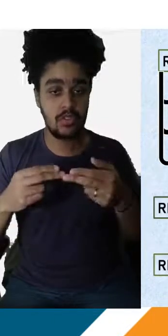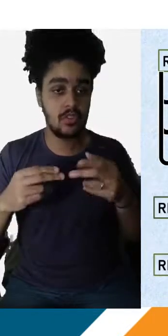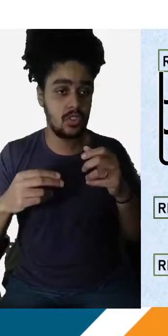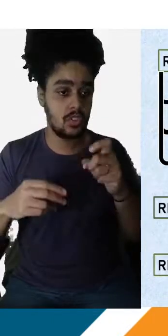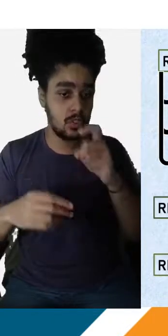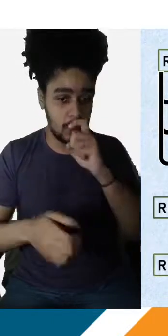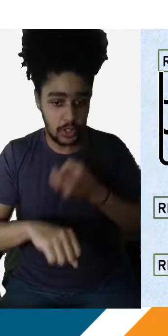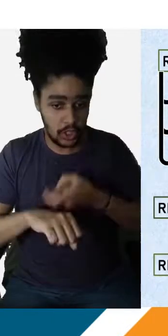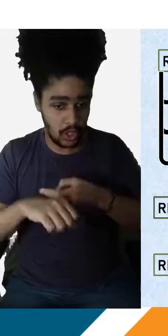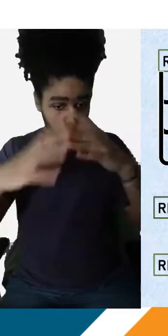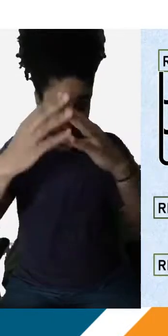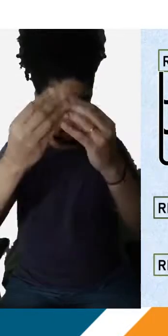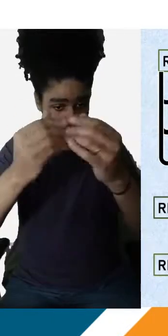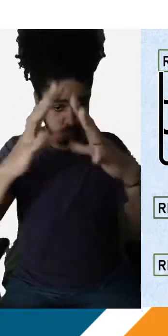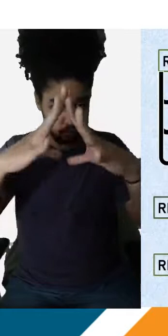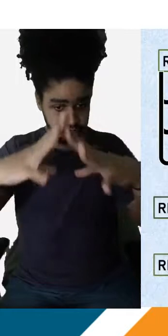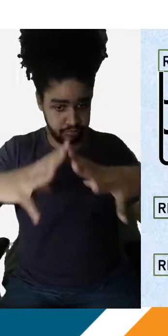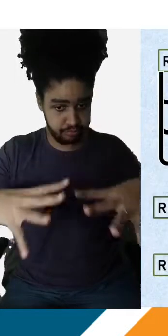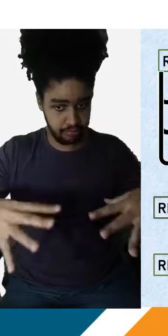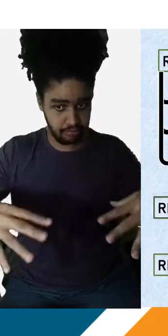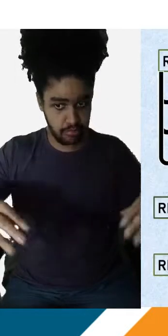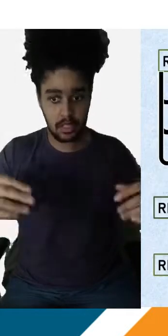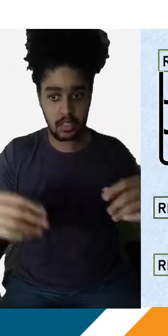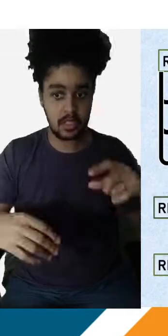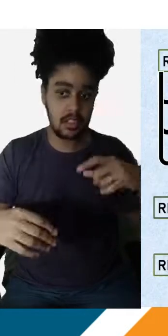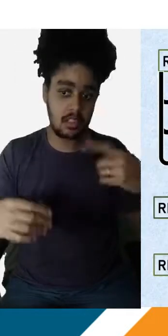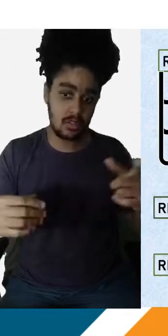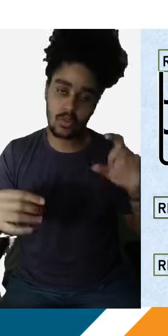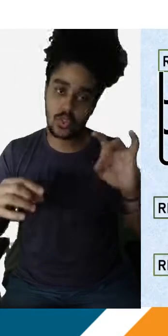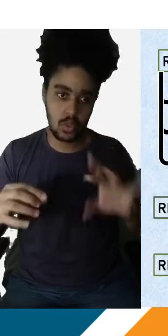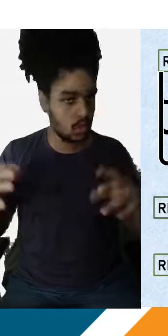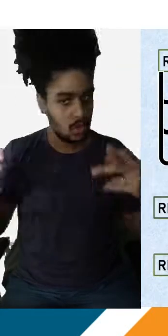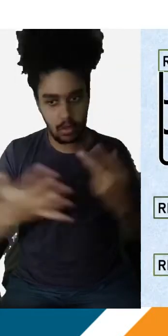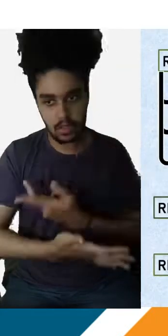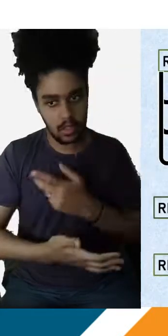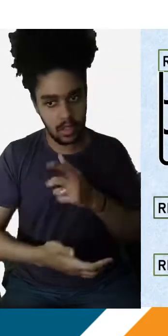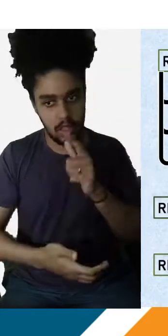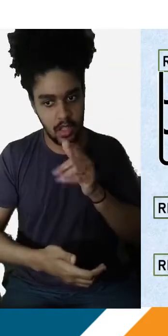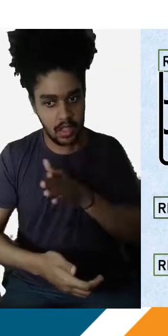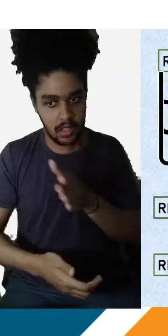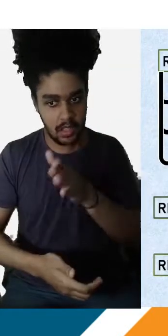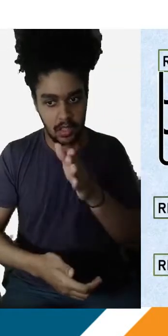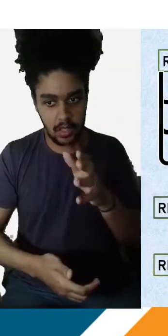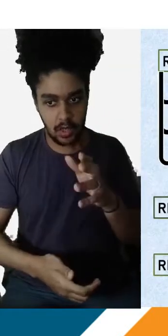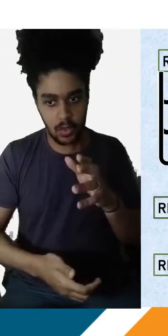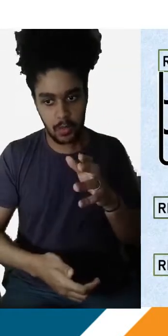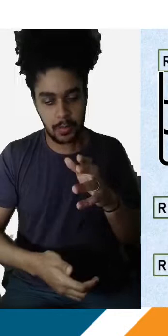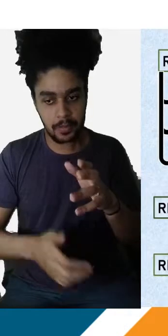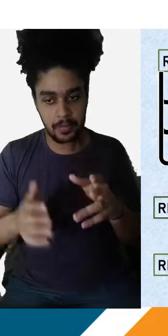gelo, derretimento da neve. Obviamente, isso só acontece em rios